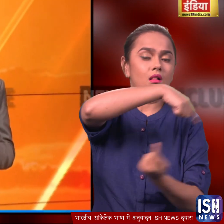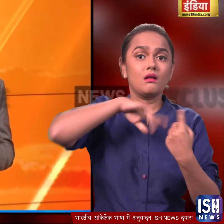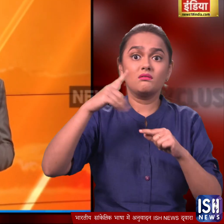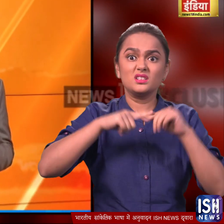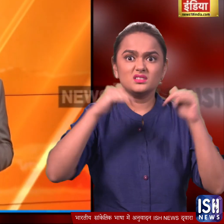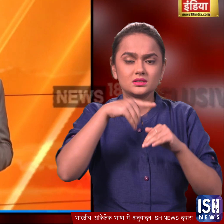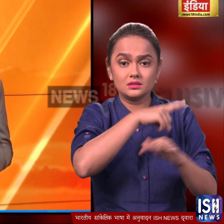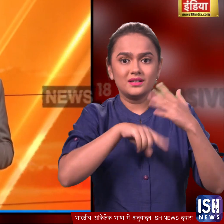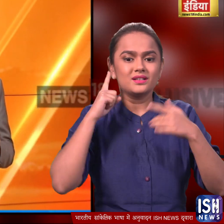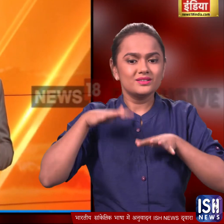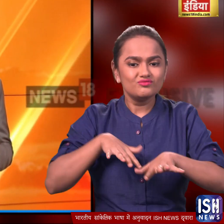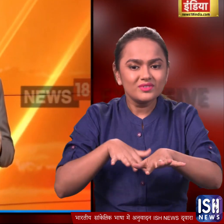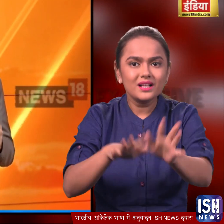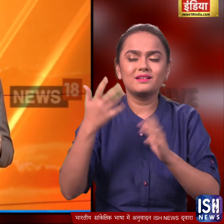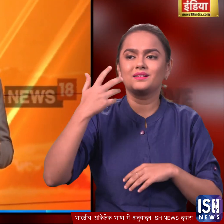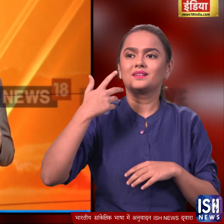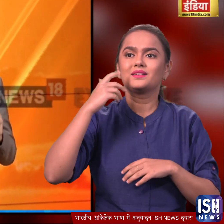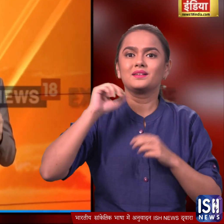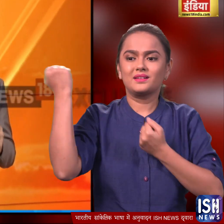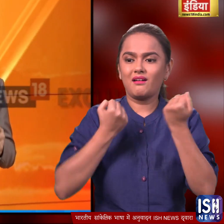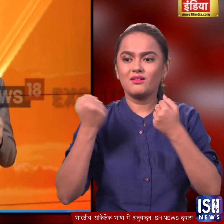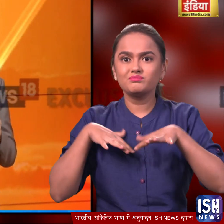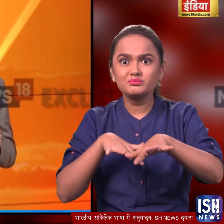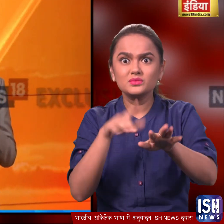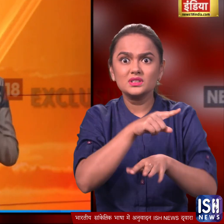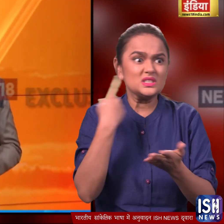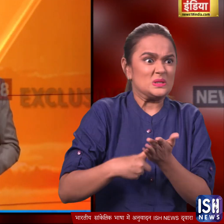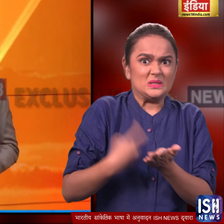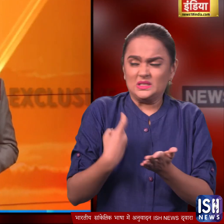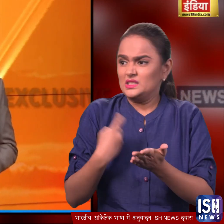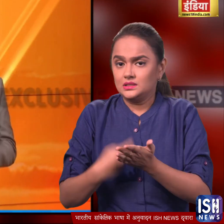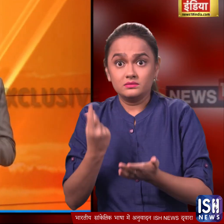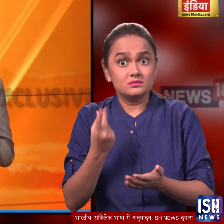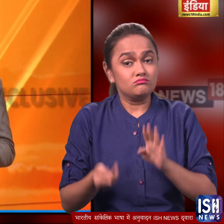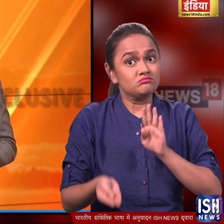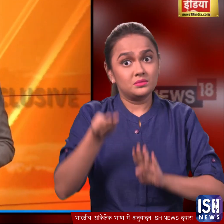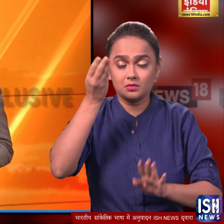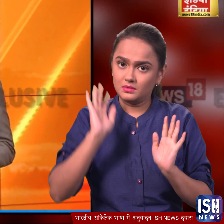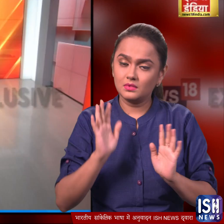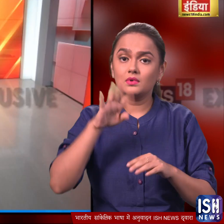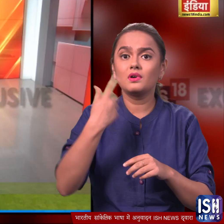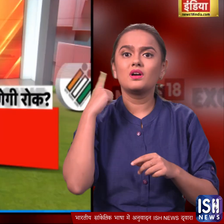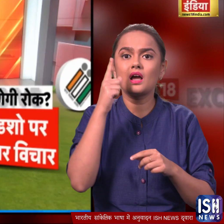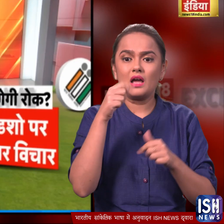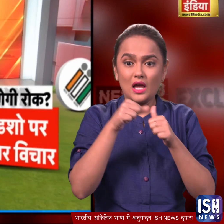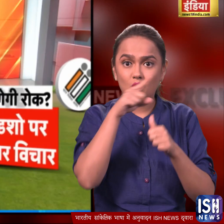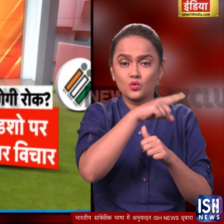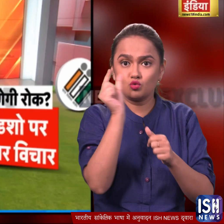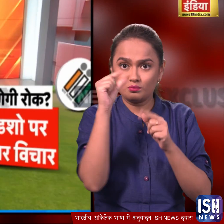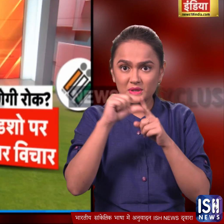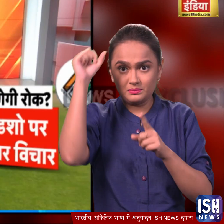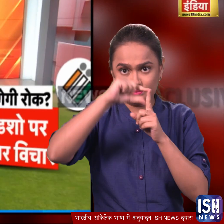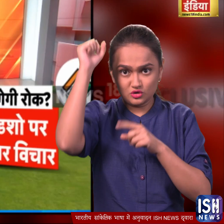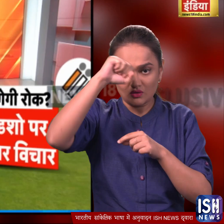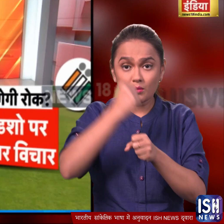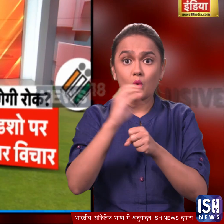खतरे को देखते हुए चुनाव आयोग ने रैलियों और रोड शो पर सख्ती के लिए मंथन तेज कर दिया है। सूत्रों के मुताबिक आयोग यूपी, पंजाब